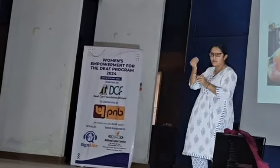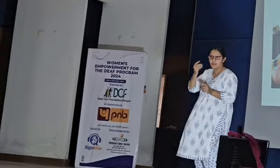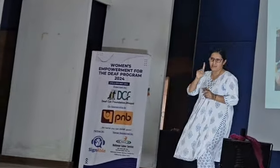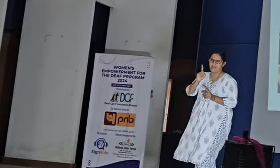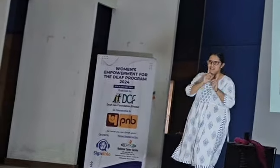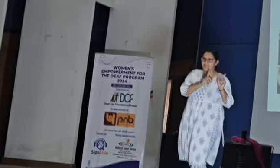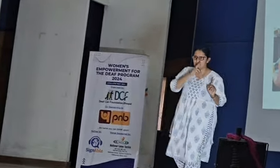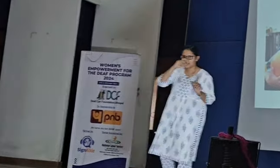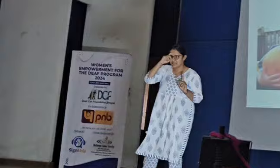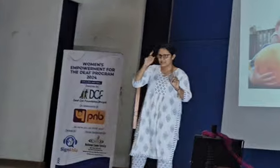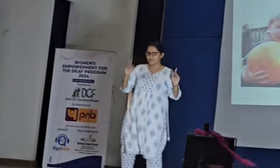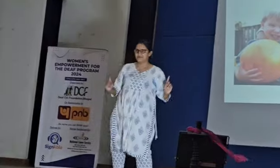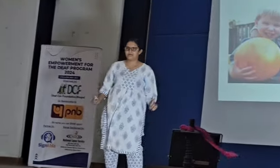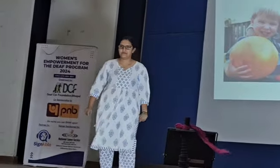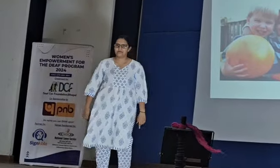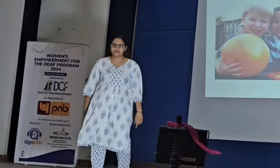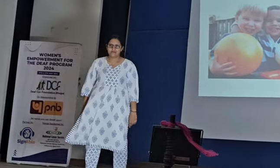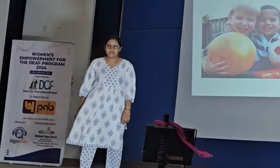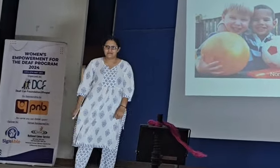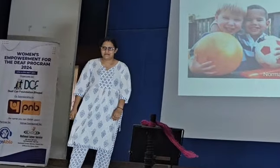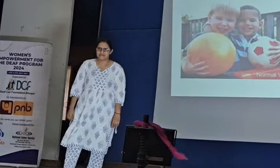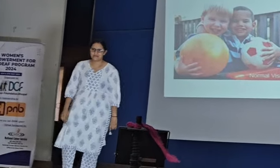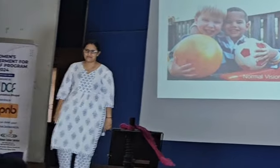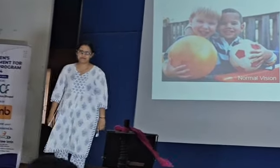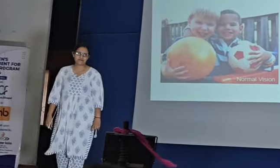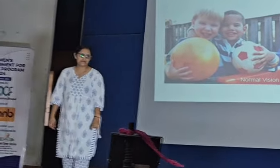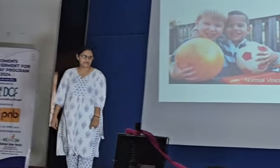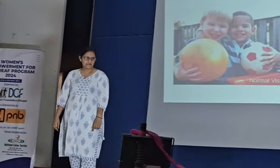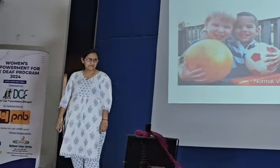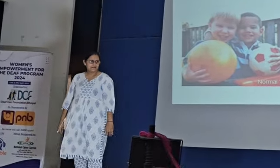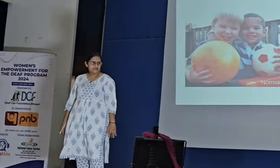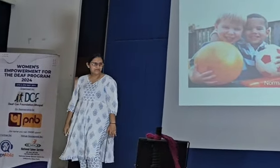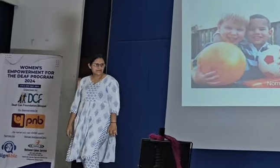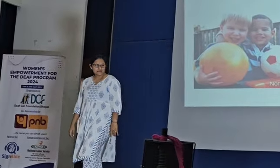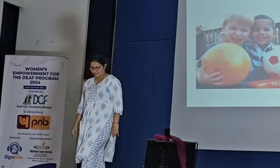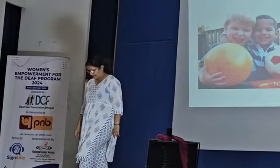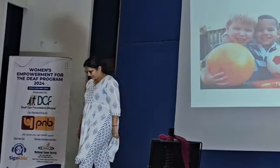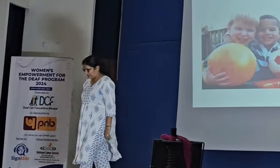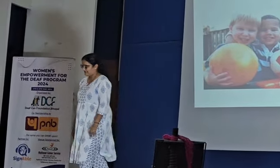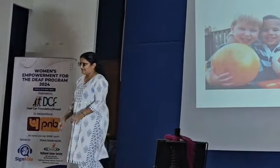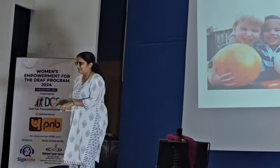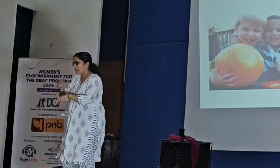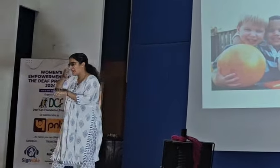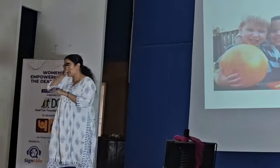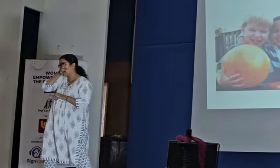ओके, तो मैं आपको बताना चाहती हूँ, मैं एक बार प्रीति जी को मिलते स्टेज पे बुलाऊंगी।